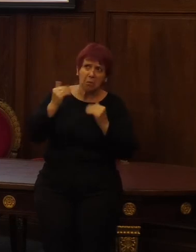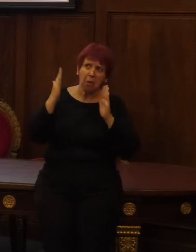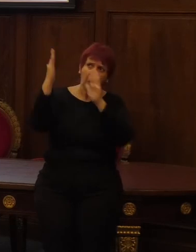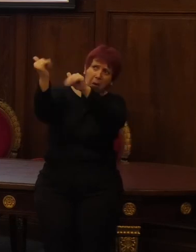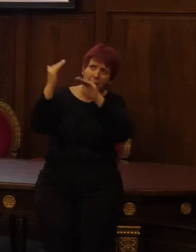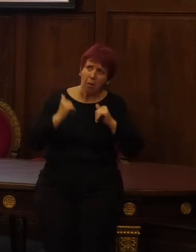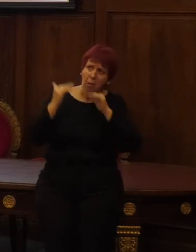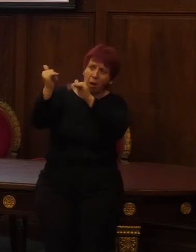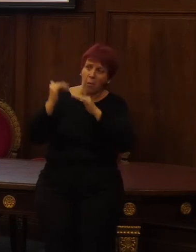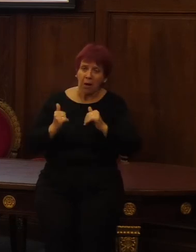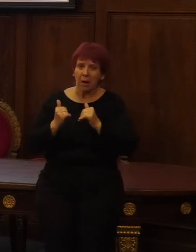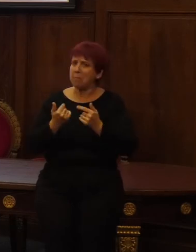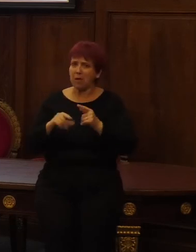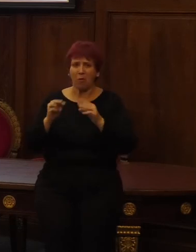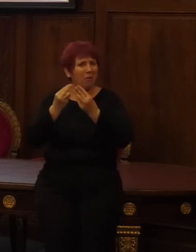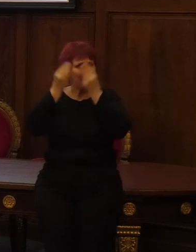singular.